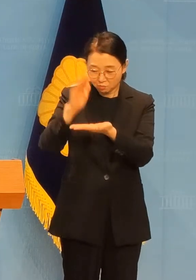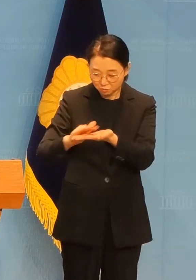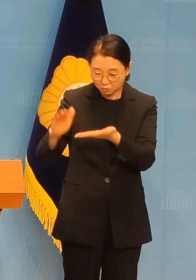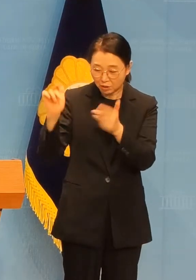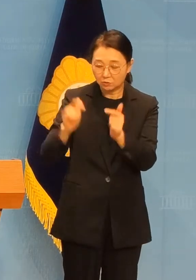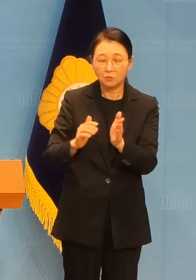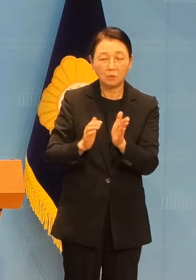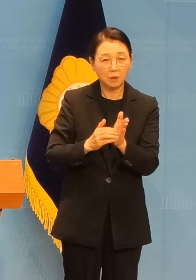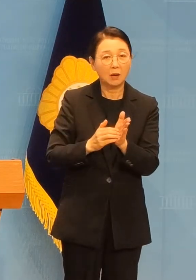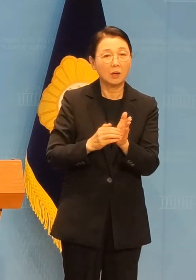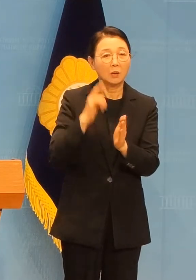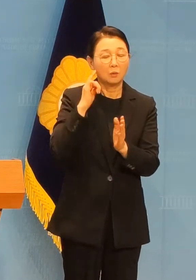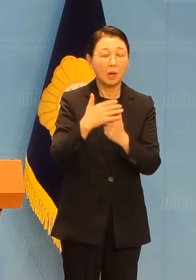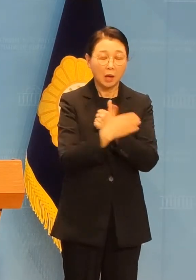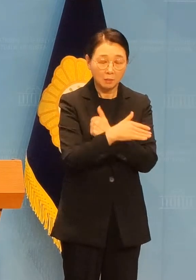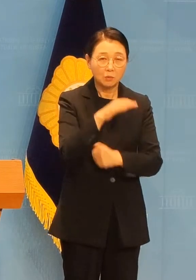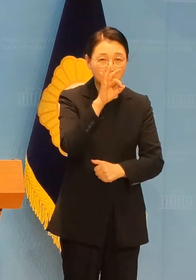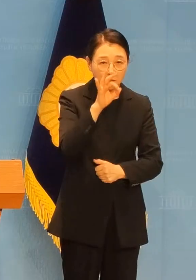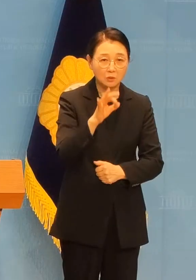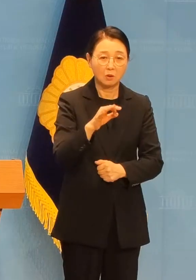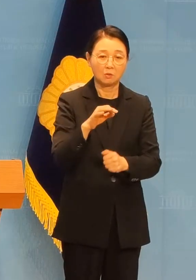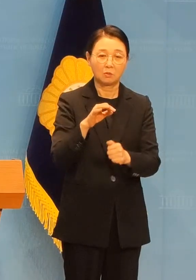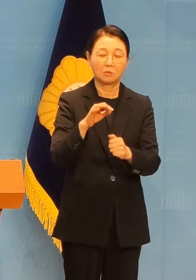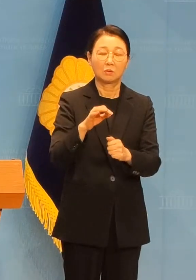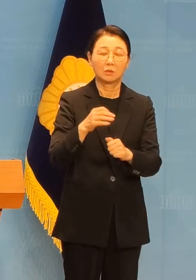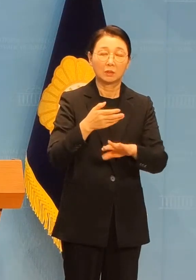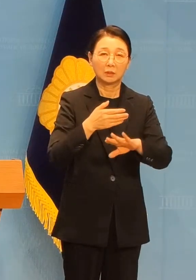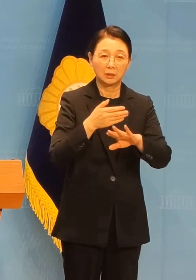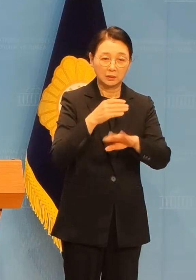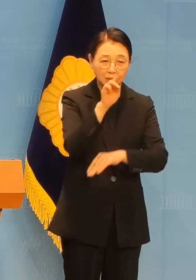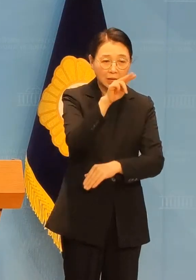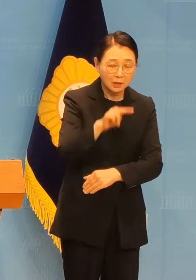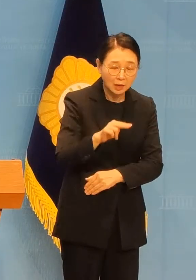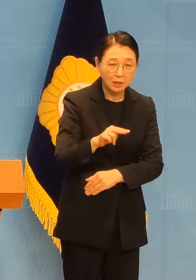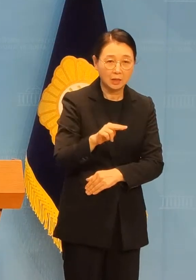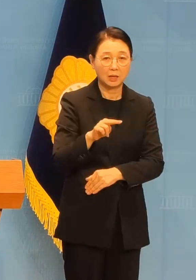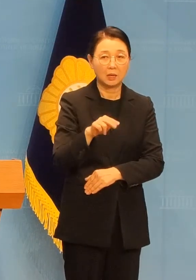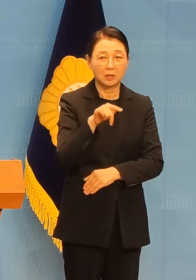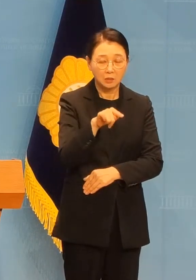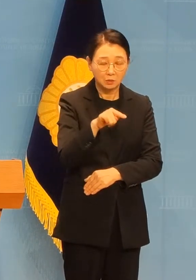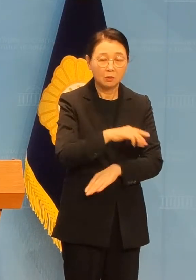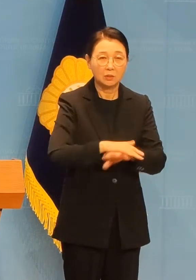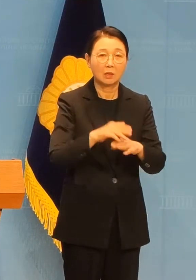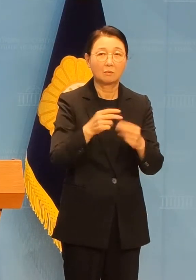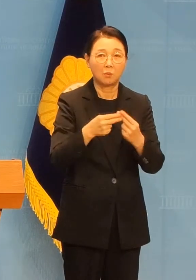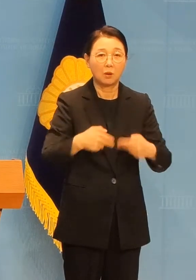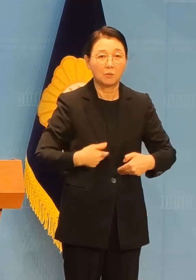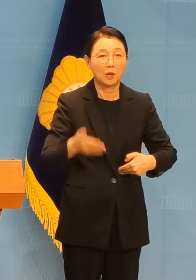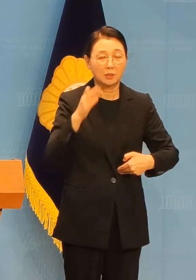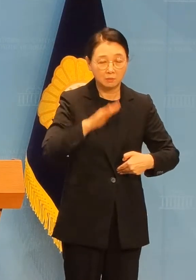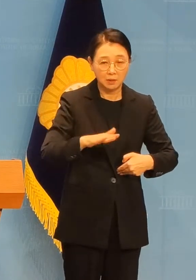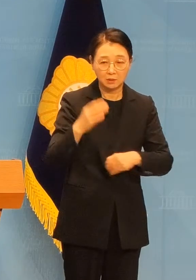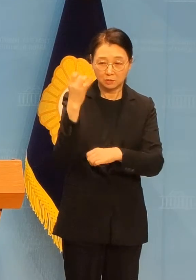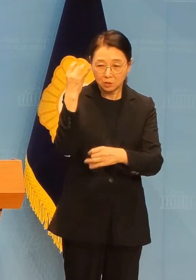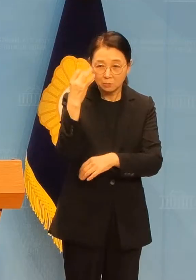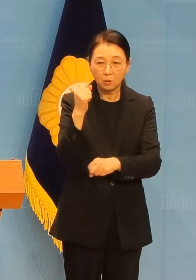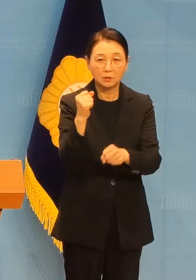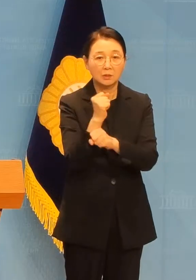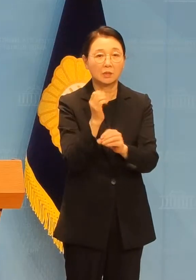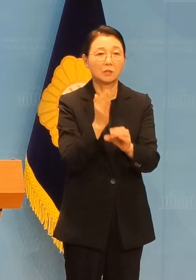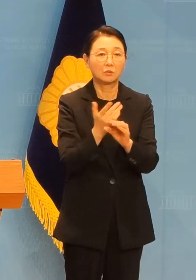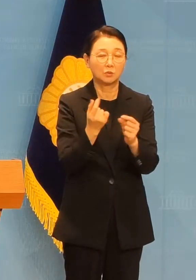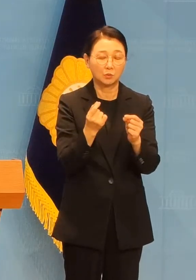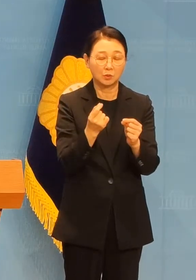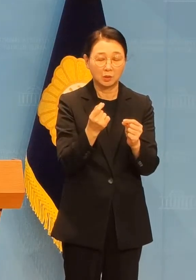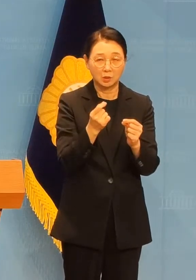외환 안정이라는 국가 운영의 기본 축이 동시에 흔들리고 있습니다. 이는 정부